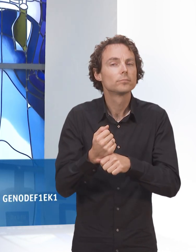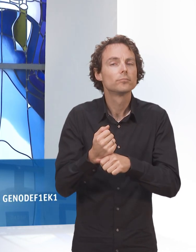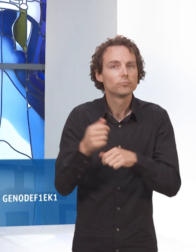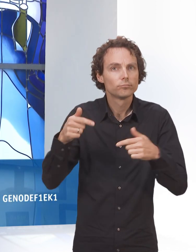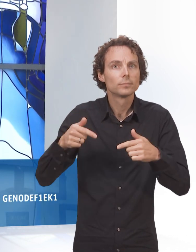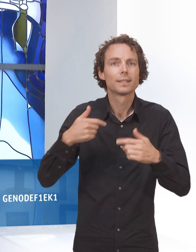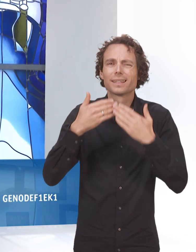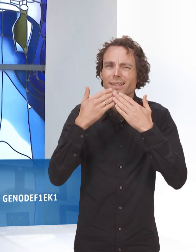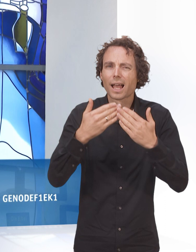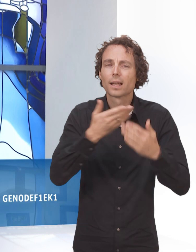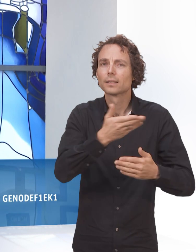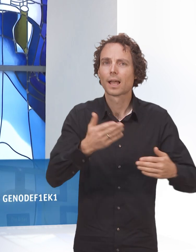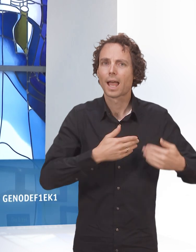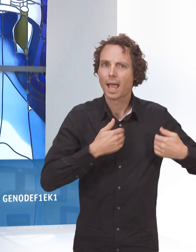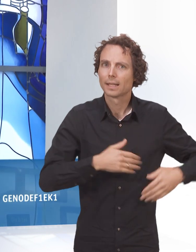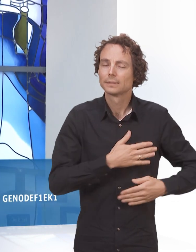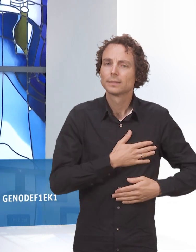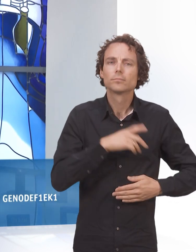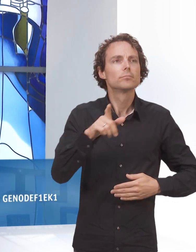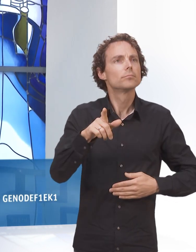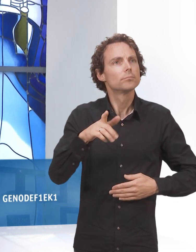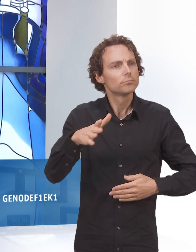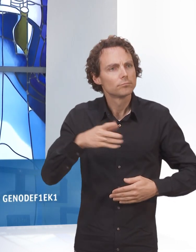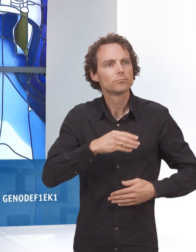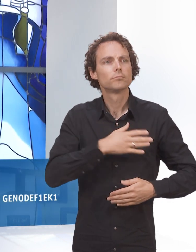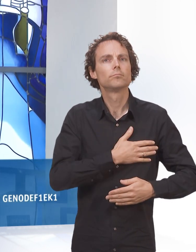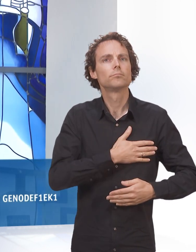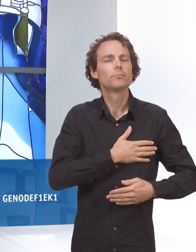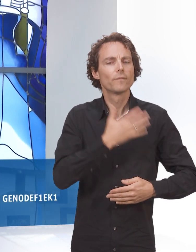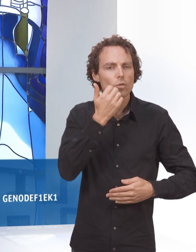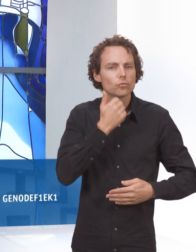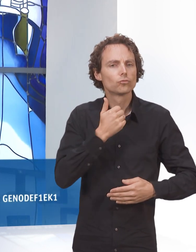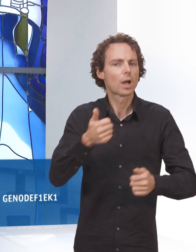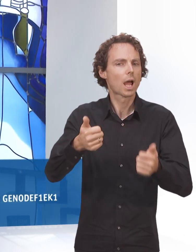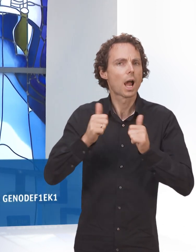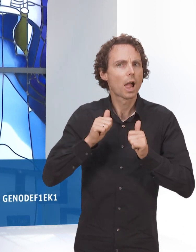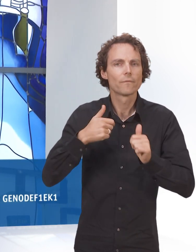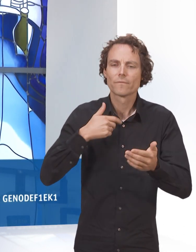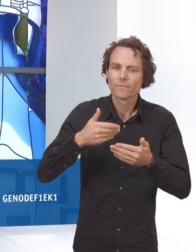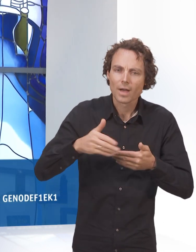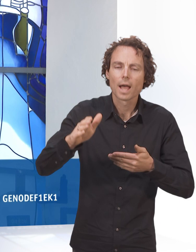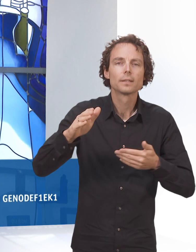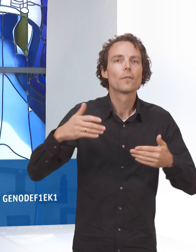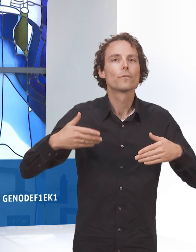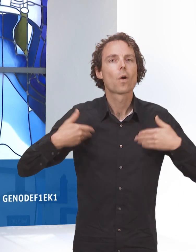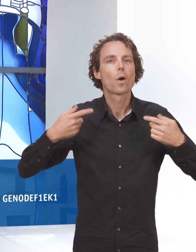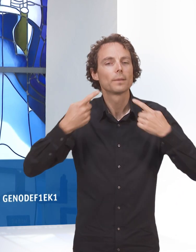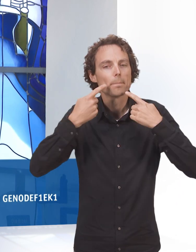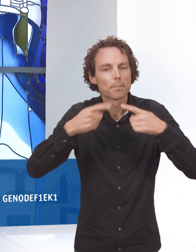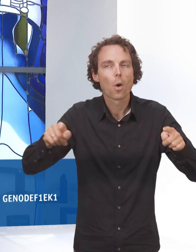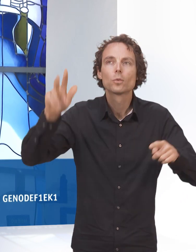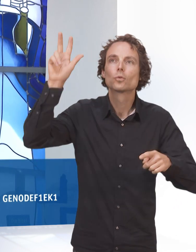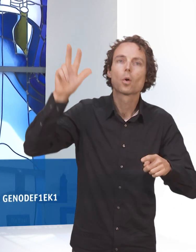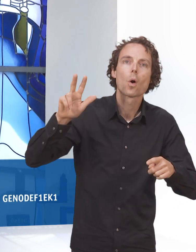wir danken Ihnen herzlich, dass Sie sich's aufs Herz nehmen, uns zu helfen, dass wir weiterhin als Freudenboten